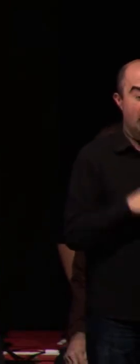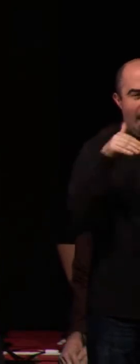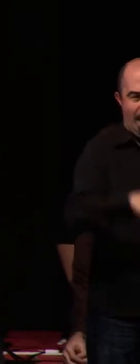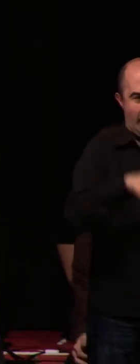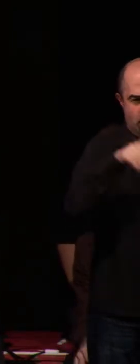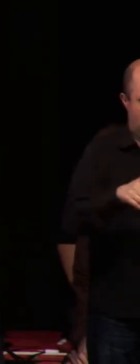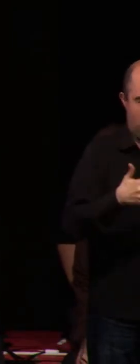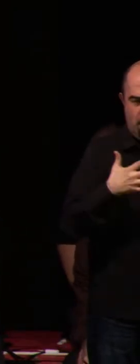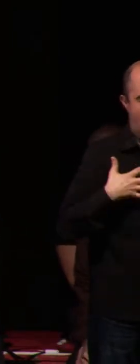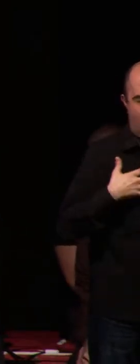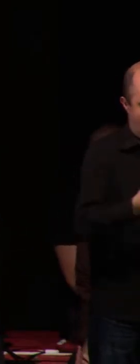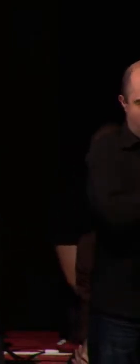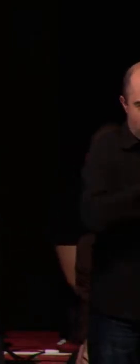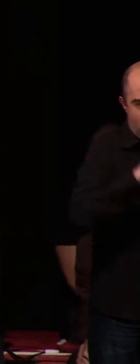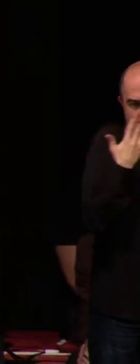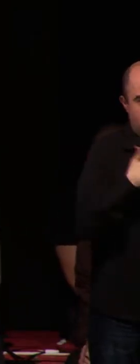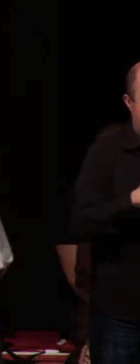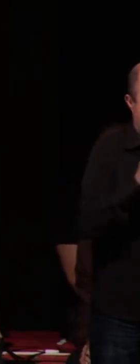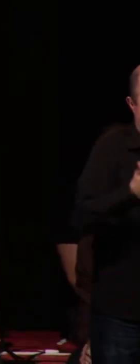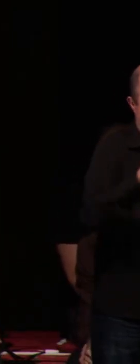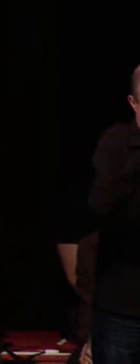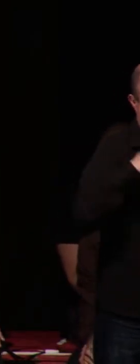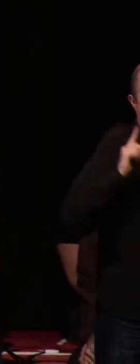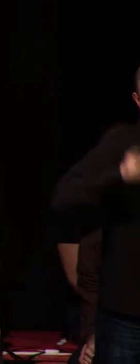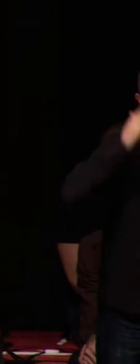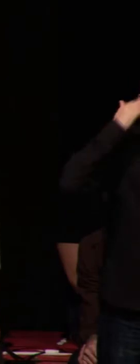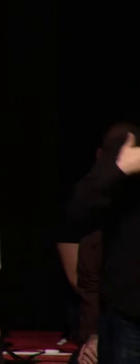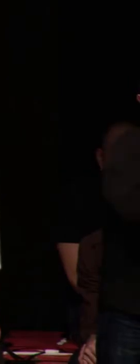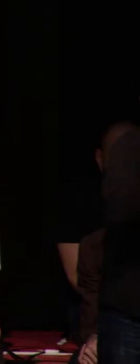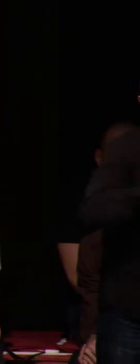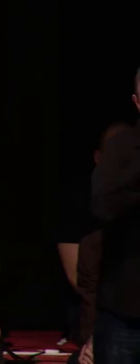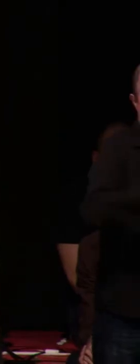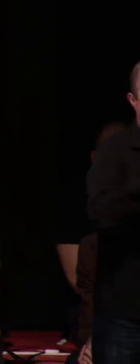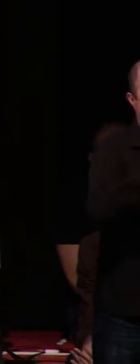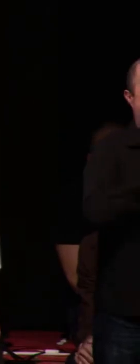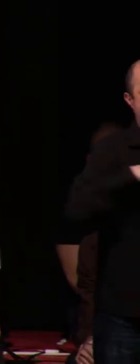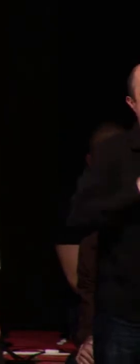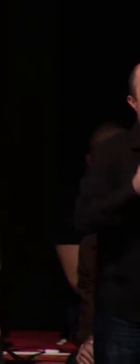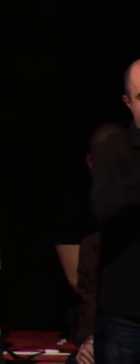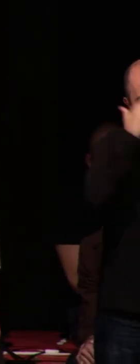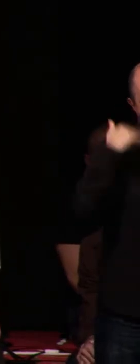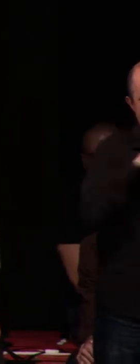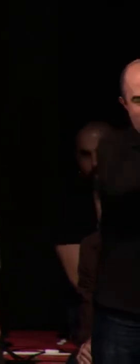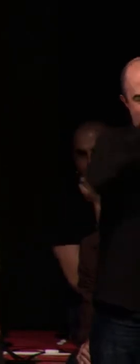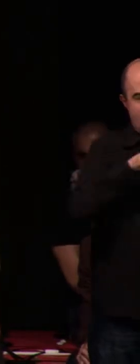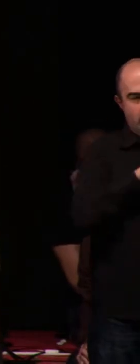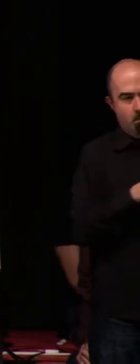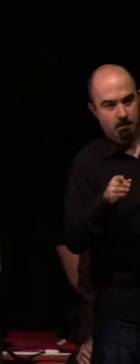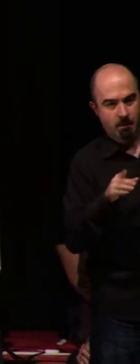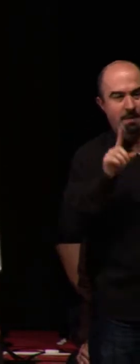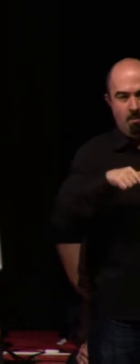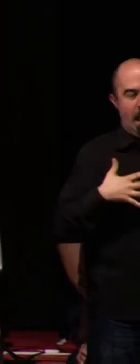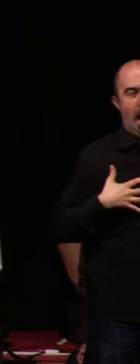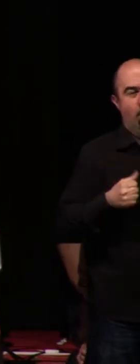Eleccions, doncs, d'imprescindible caràcter plebiscitari per avançar cap a la plena independència del nostre poble i al mateix temps, indissociablement,